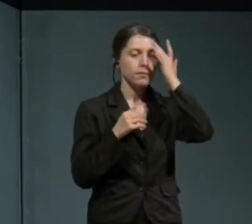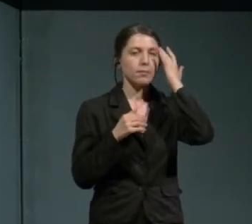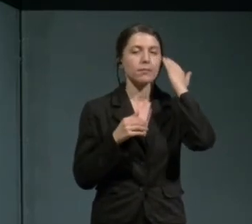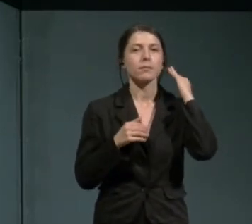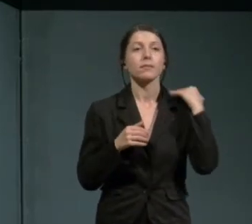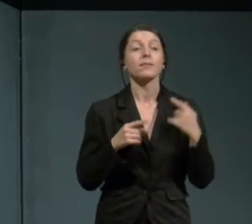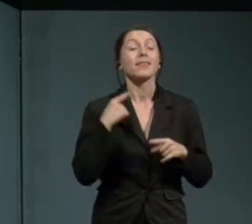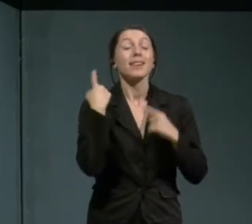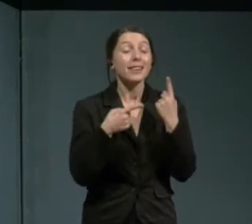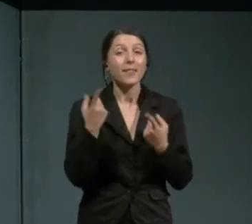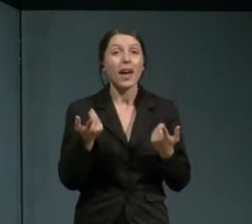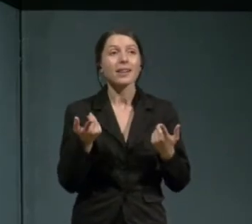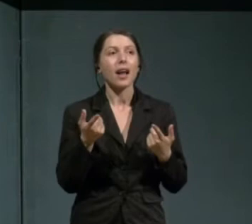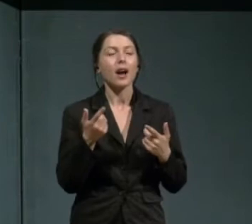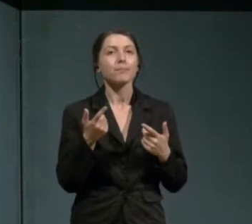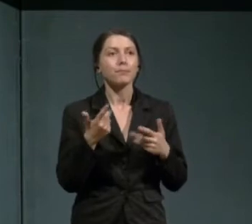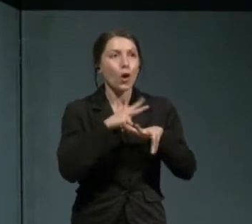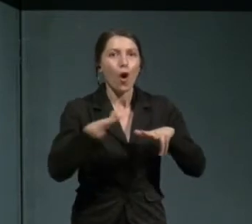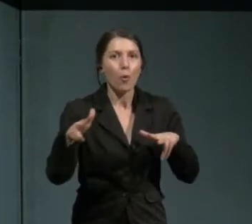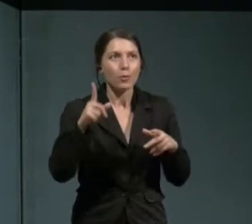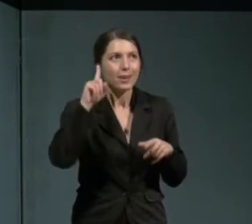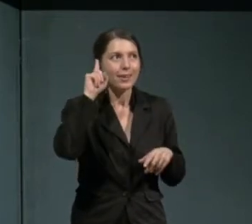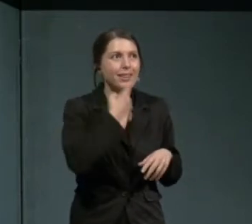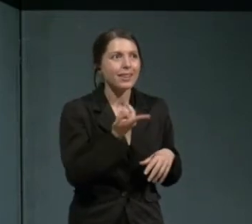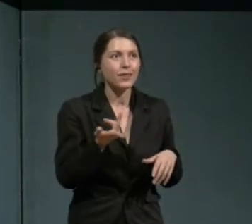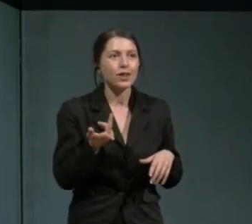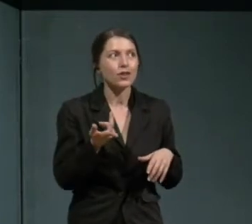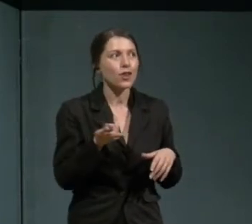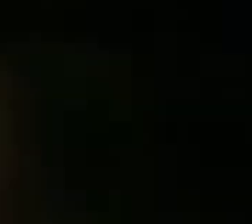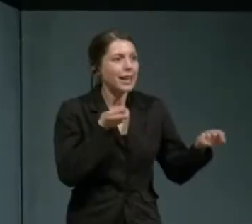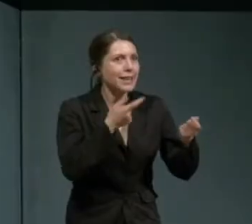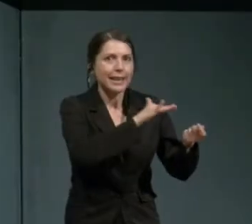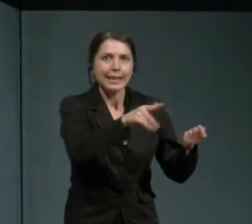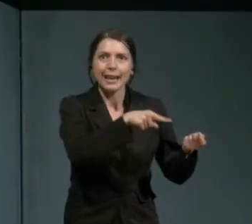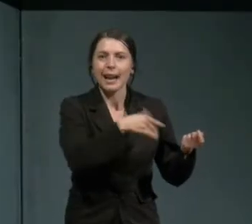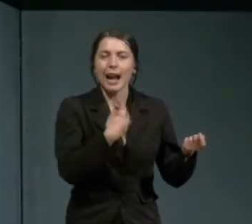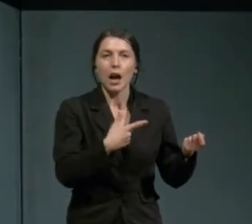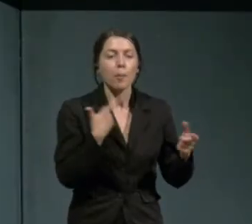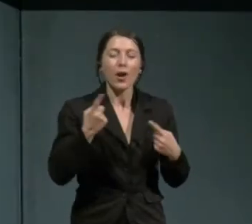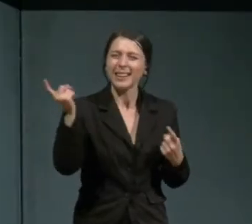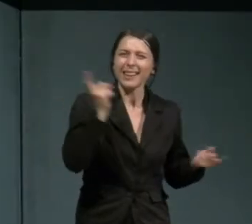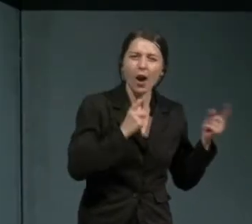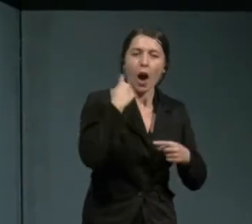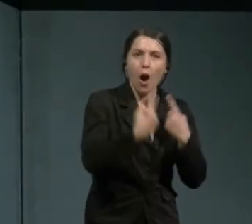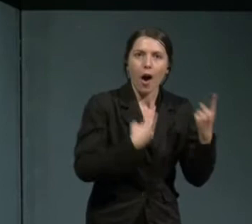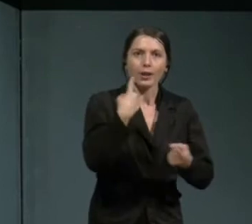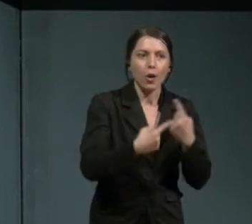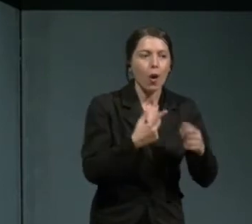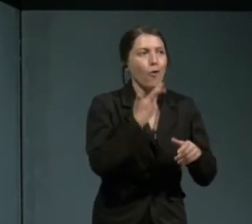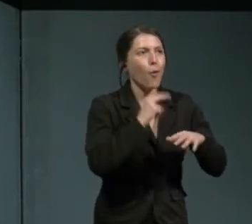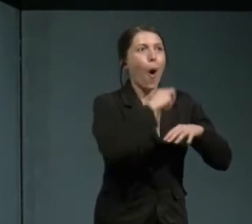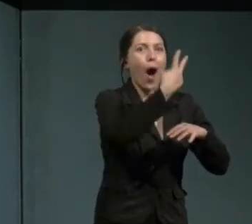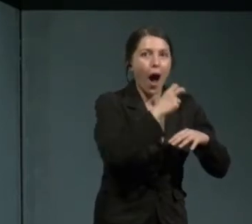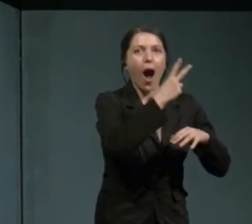quindi per comune è difficile gestire questi ragazzi che arrivano in continuazione e che cercano di